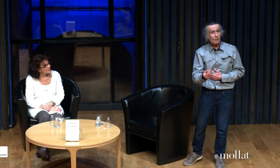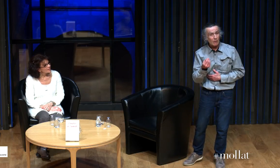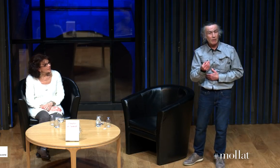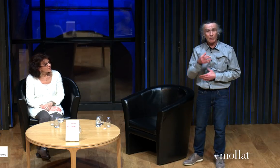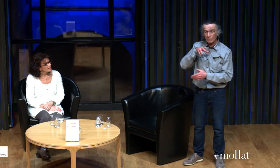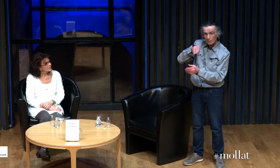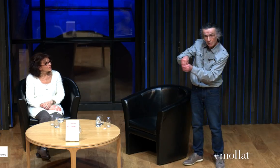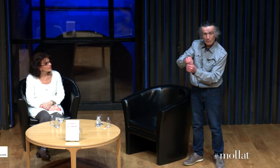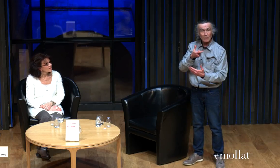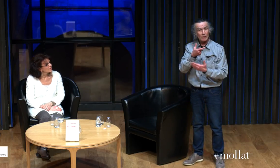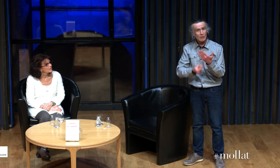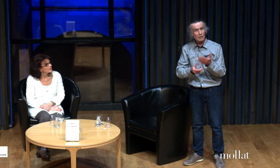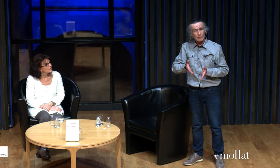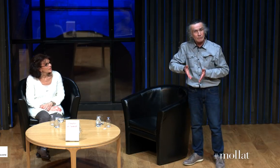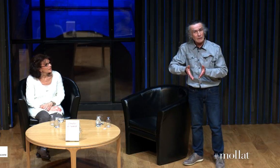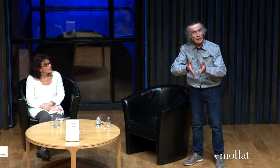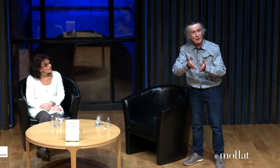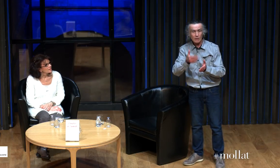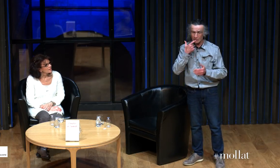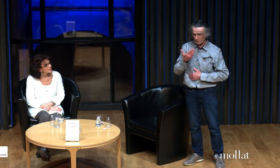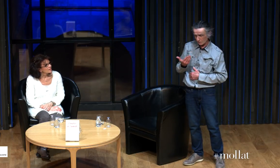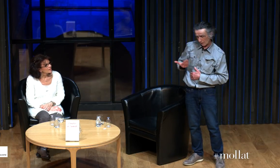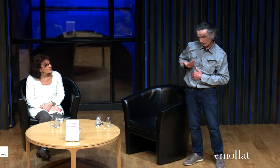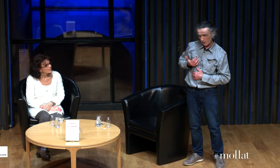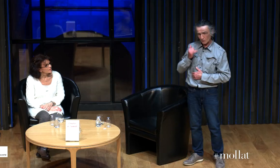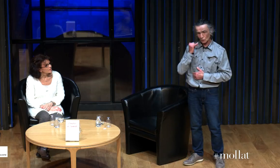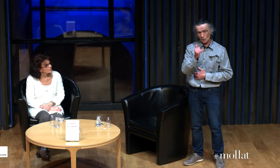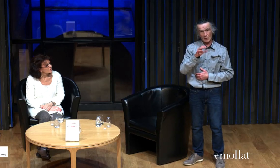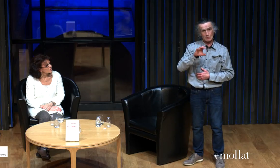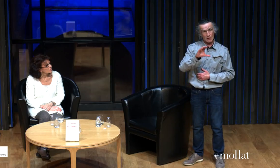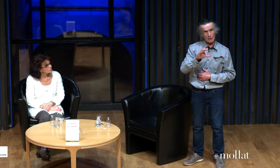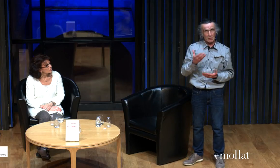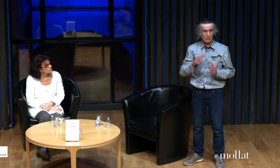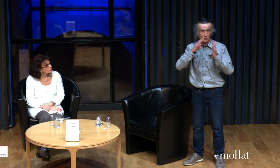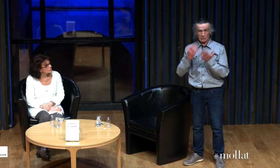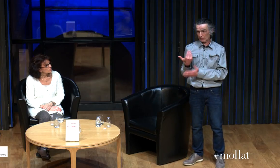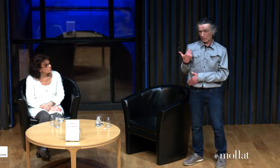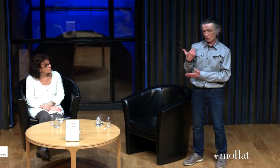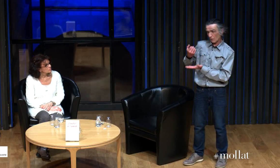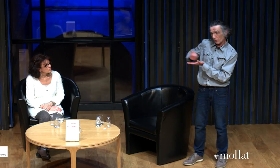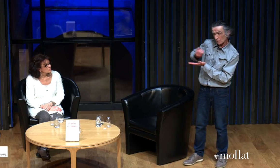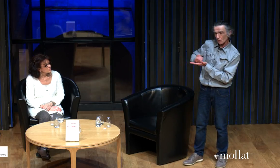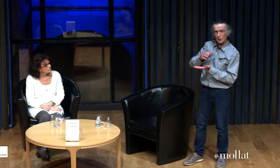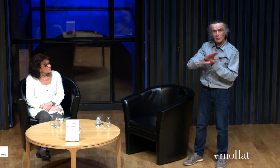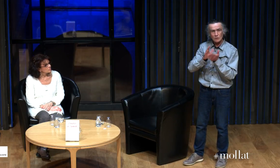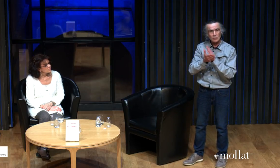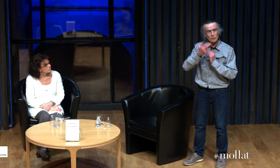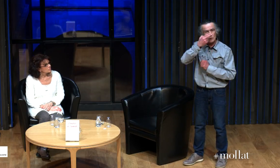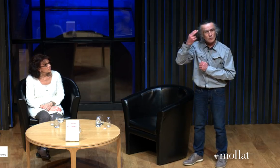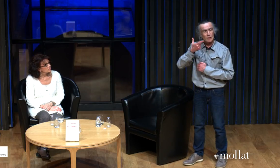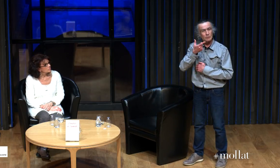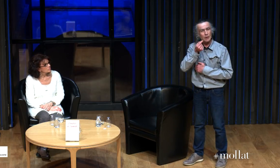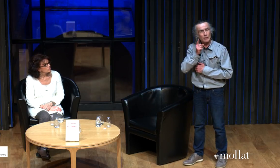Donc, c'est vrai que concernant ces enfants, certains ont la chance d'entrer en filière bilingue et vont jusqu'au